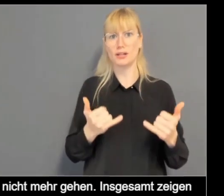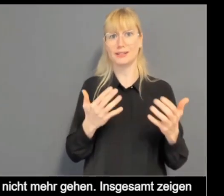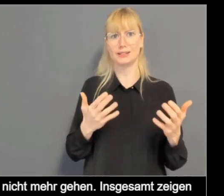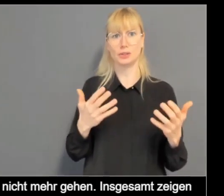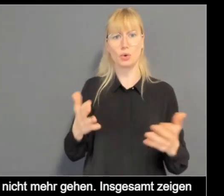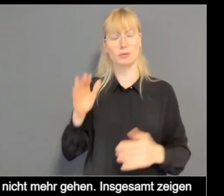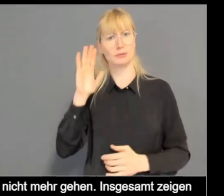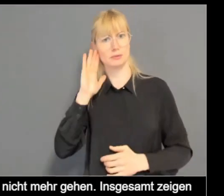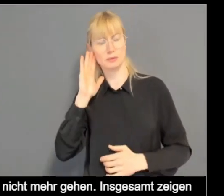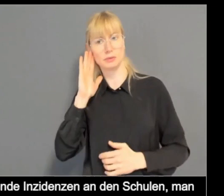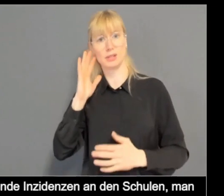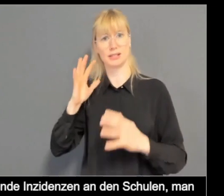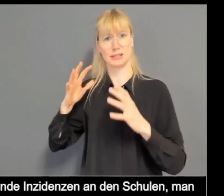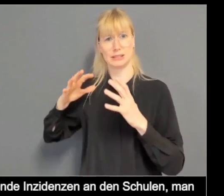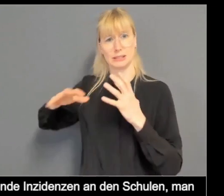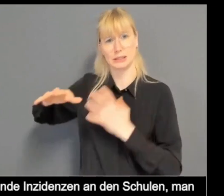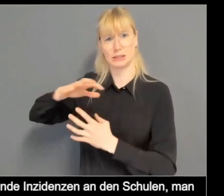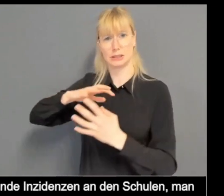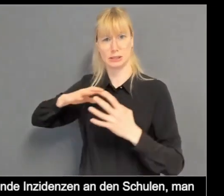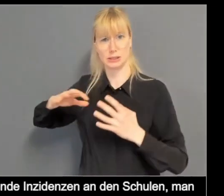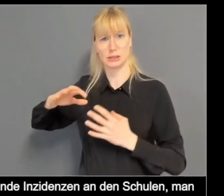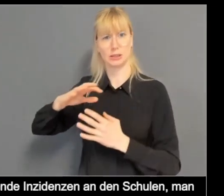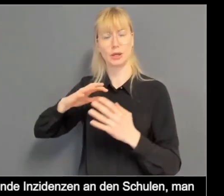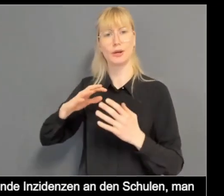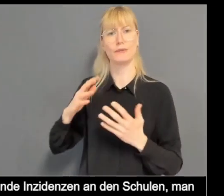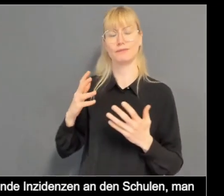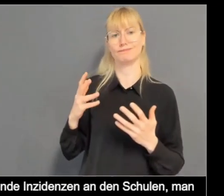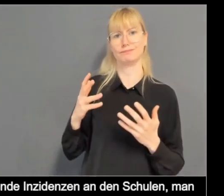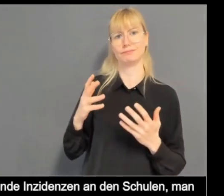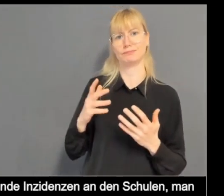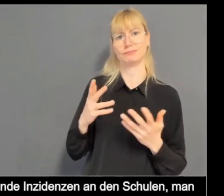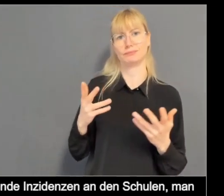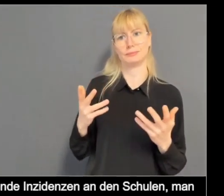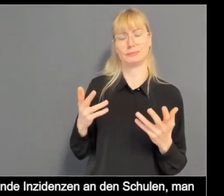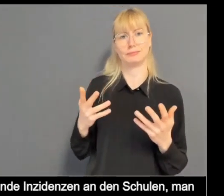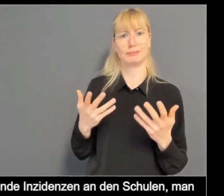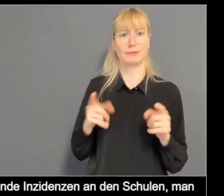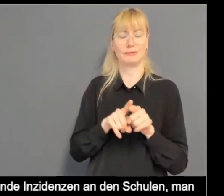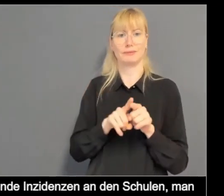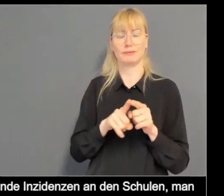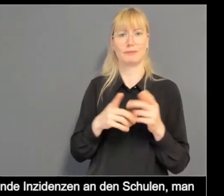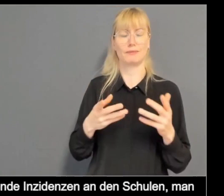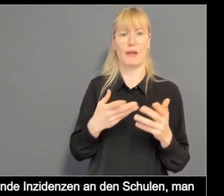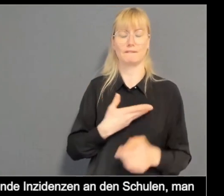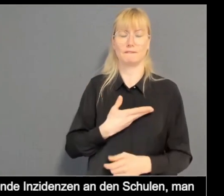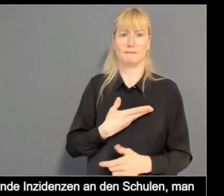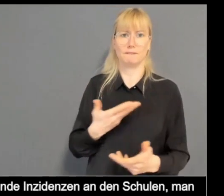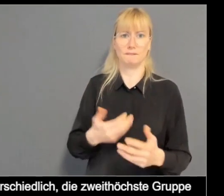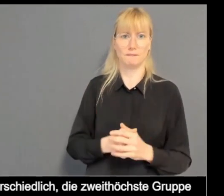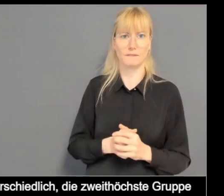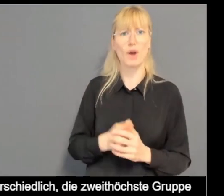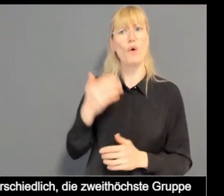wenn man jetzt die Bilder sieht, ist es mehr als erschreckend. Und ich sage es ganz offen, man hätte sich damals eine